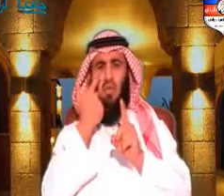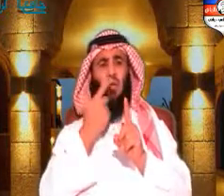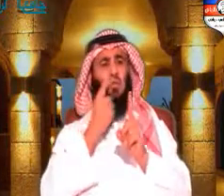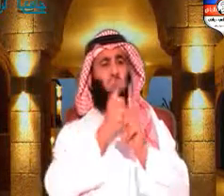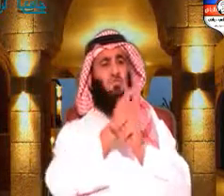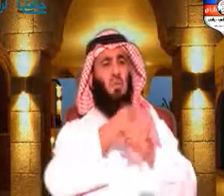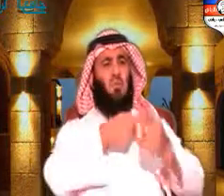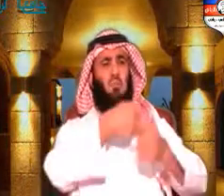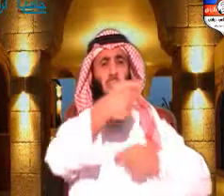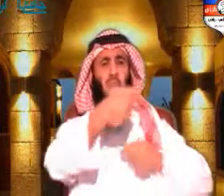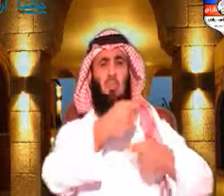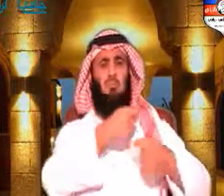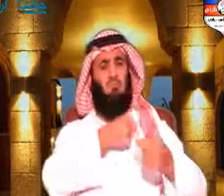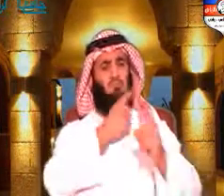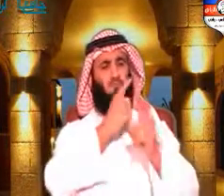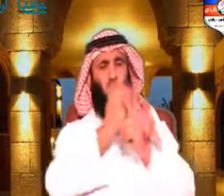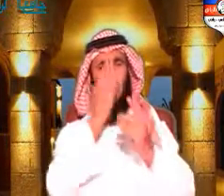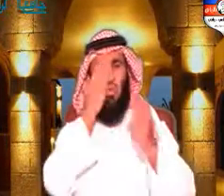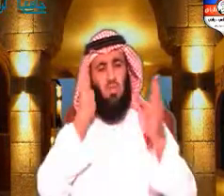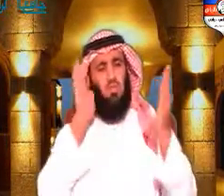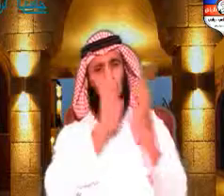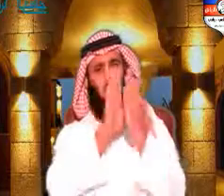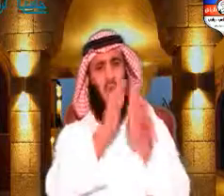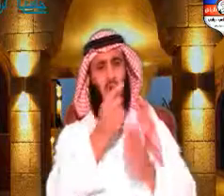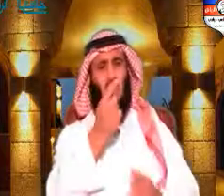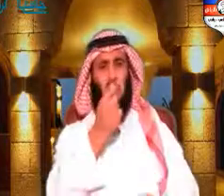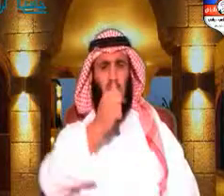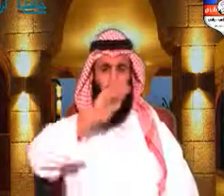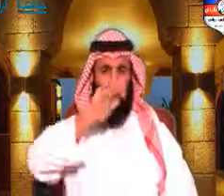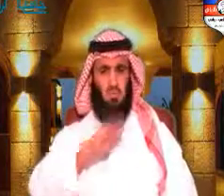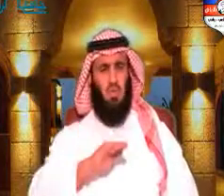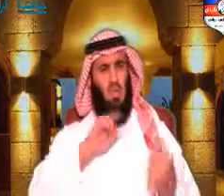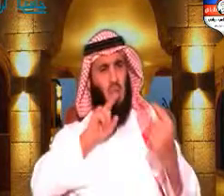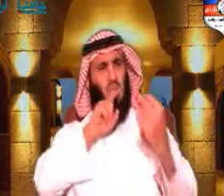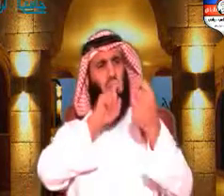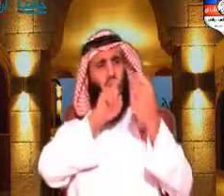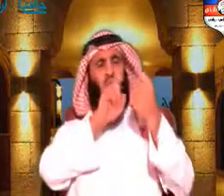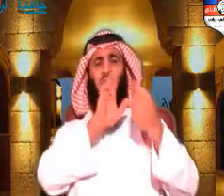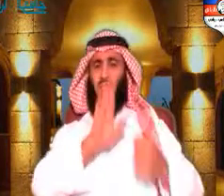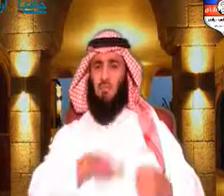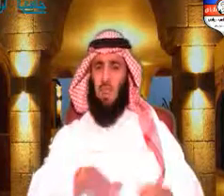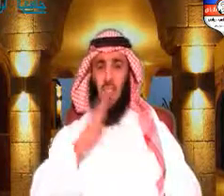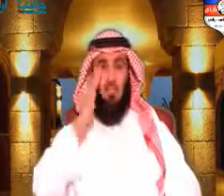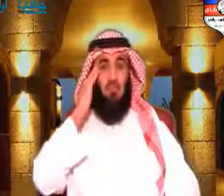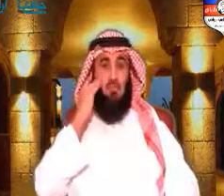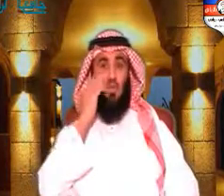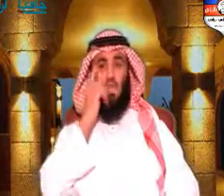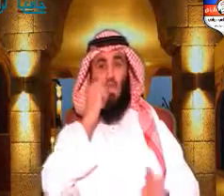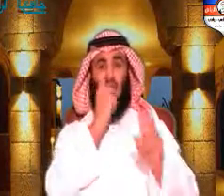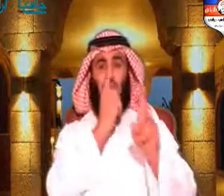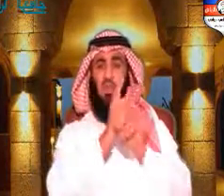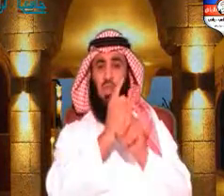الخياطين وجها لوجه للتفاوض معهم في نوع التفصيل، وكذلك